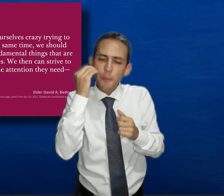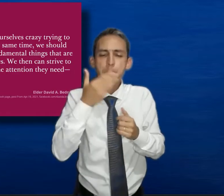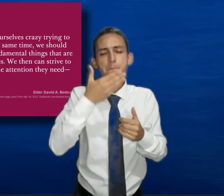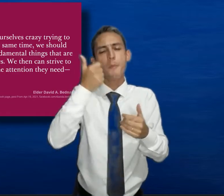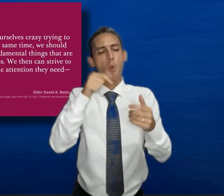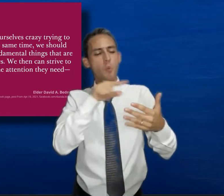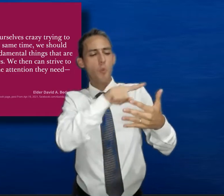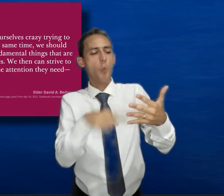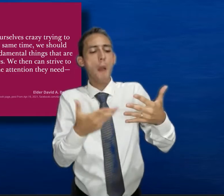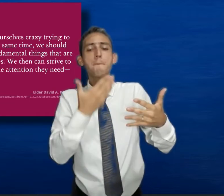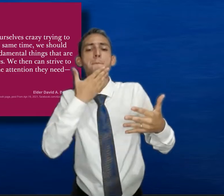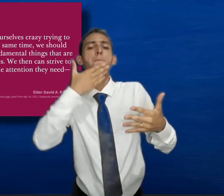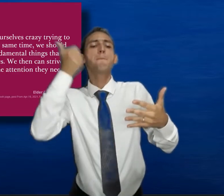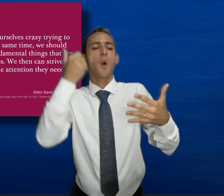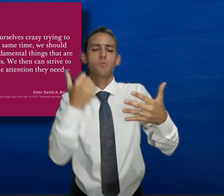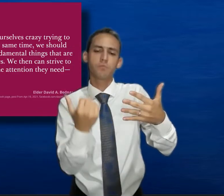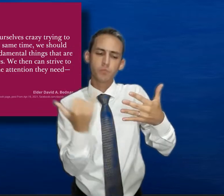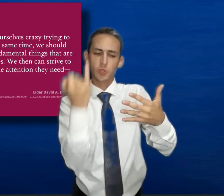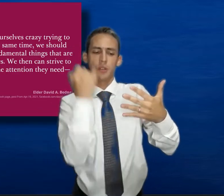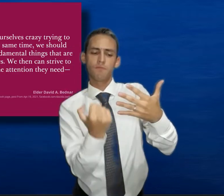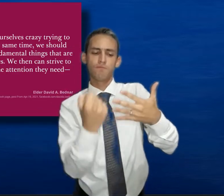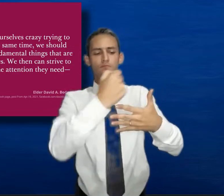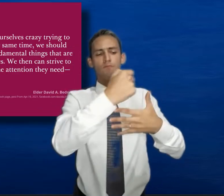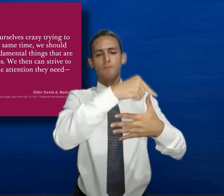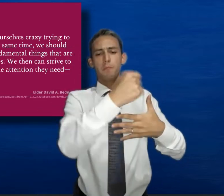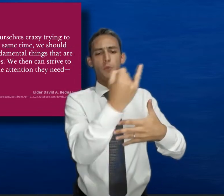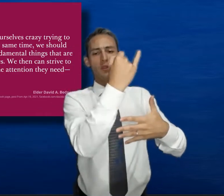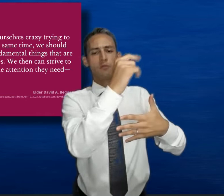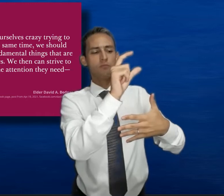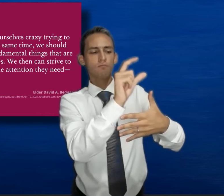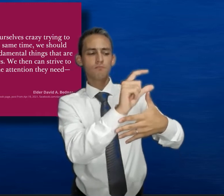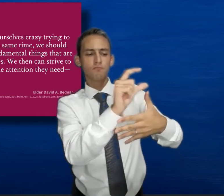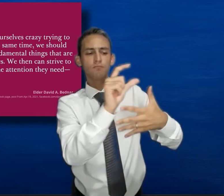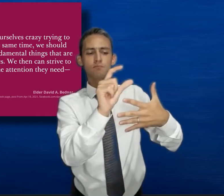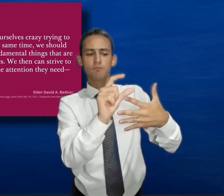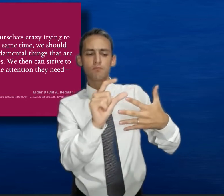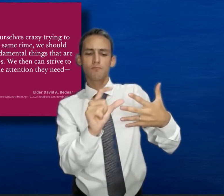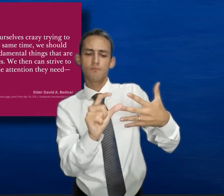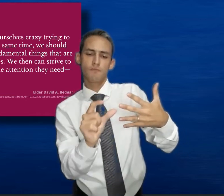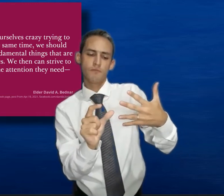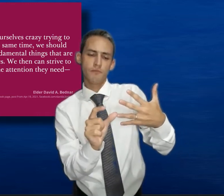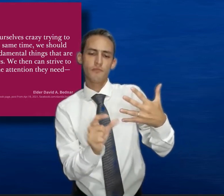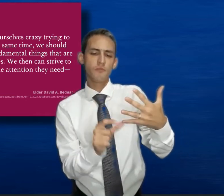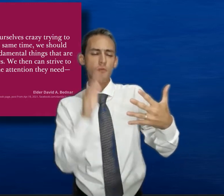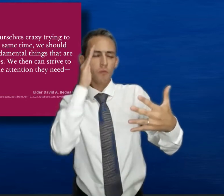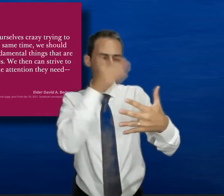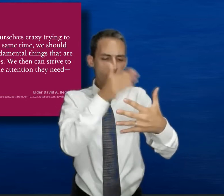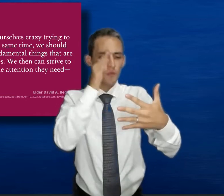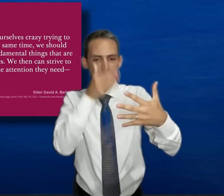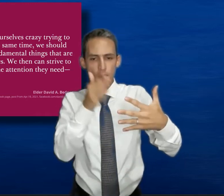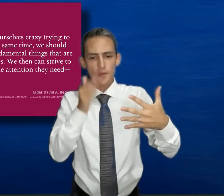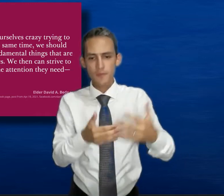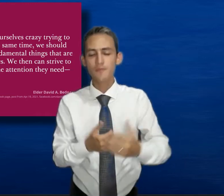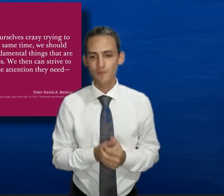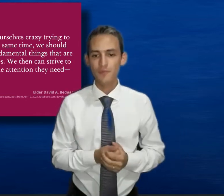coisas fundamentais que são as nossas maiores prioridades. Podemos, então, nos esforçar para